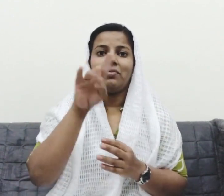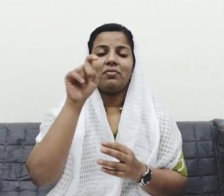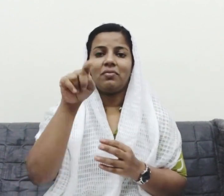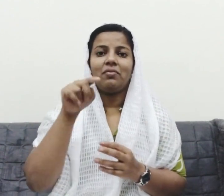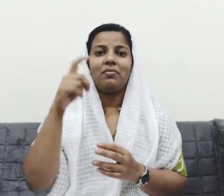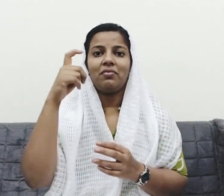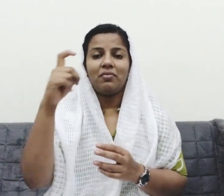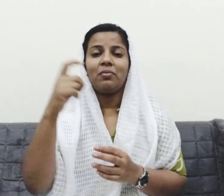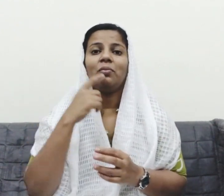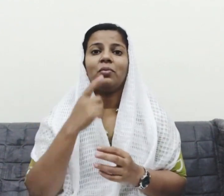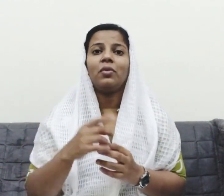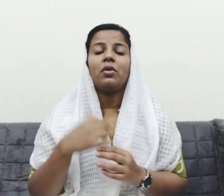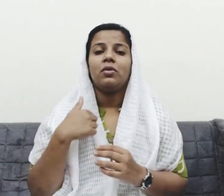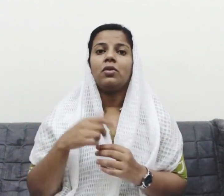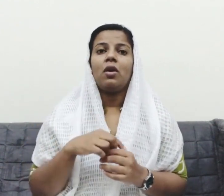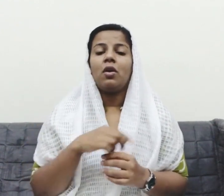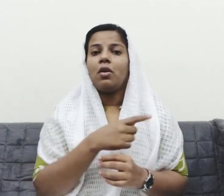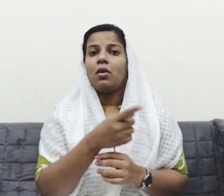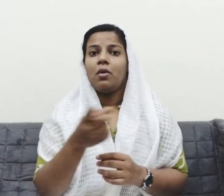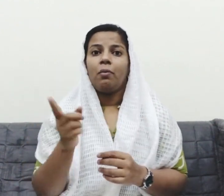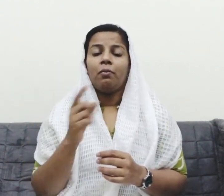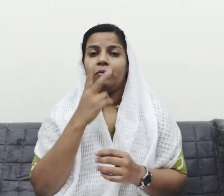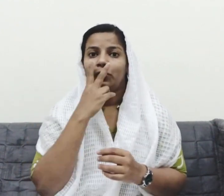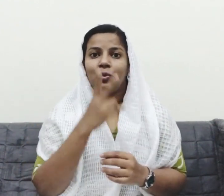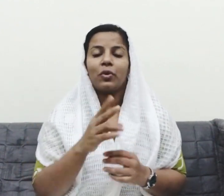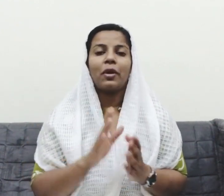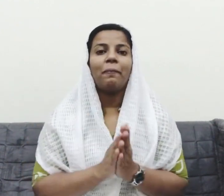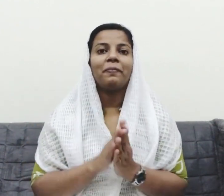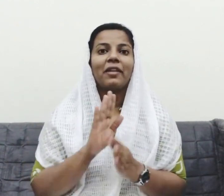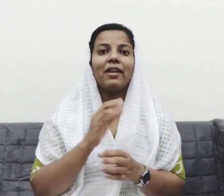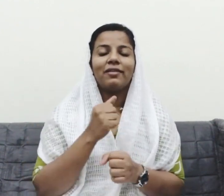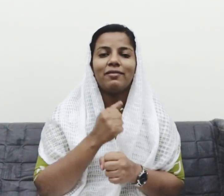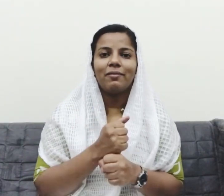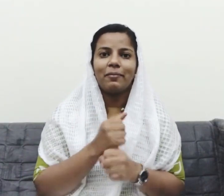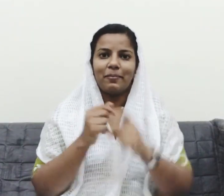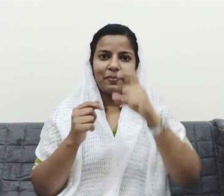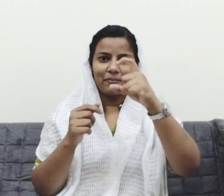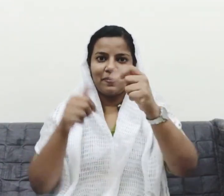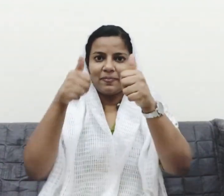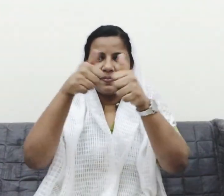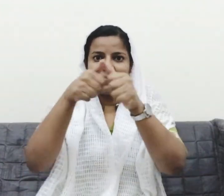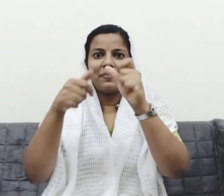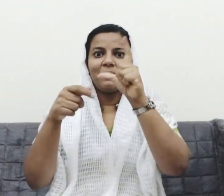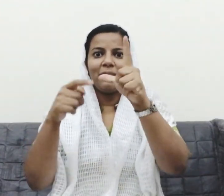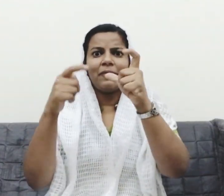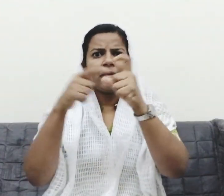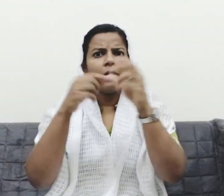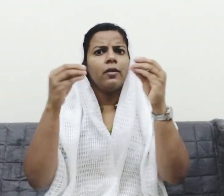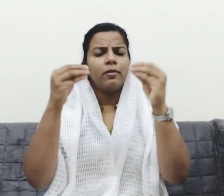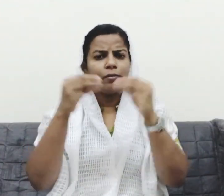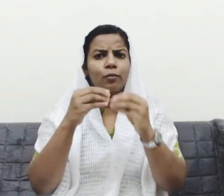14:7 ഞാൻ വായിക്കും. ഞങ്ങൾ സഞ്ചരിച്ച് ഒറ്റ നോക്കിയ ദേശം എത്ര നല്ല ദേശമാകുന്നു. കാലേബ് പറയാ, യഹോവ നമ്മിൽ